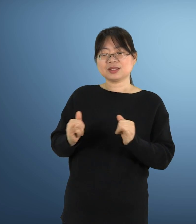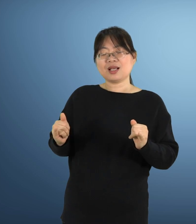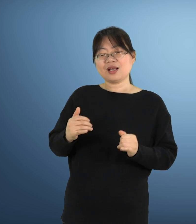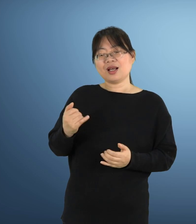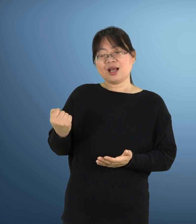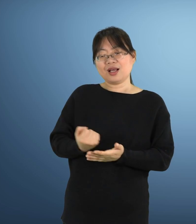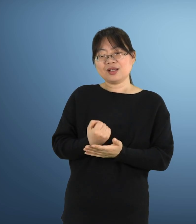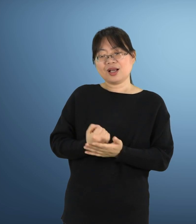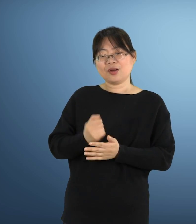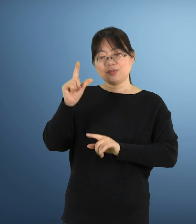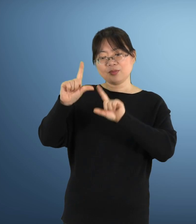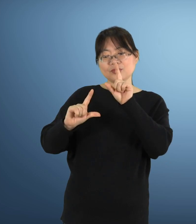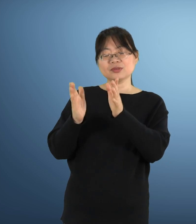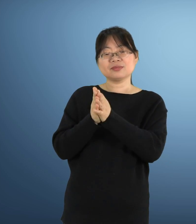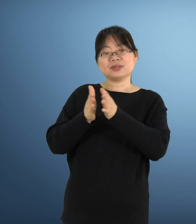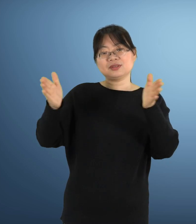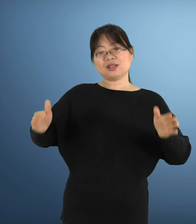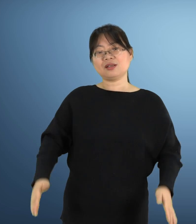가슴 아픈 얘기죠.